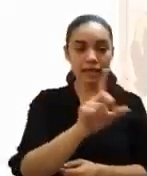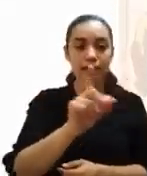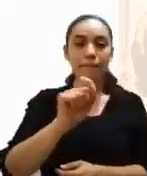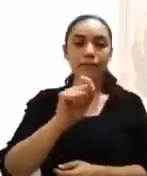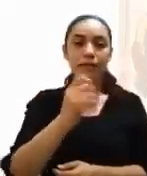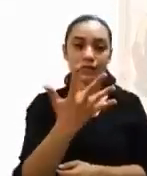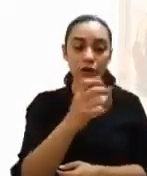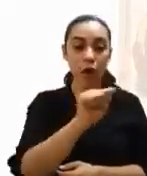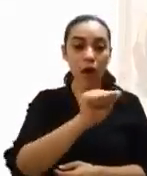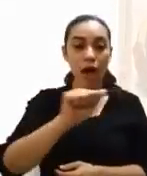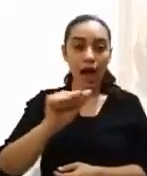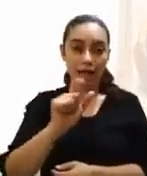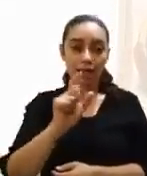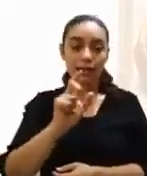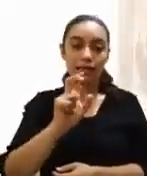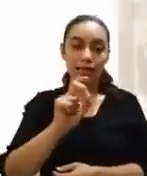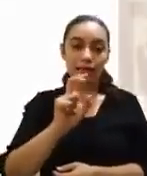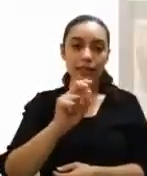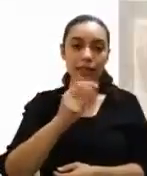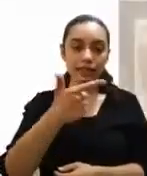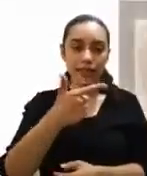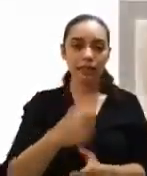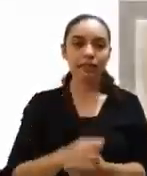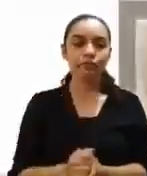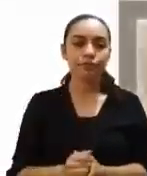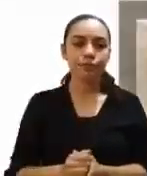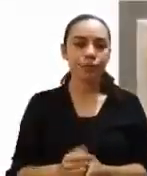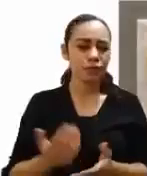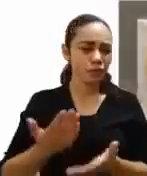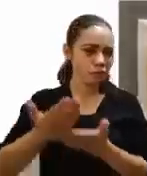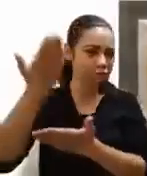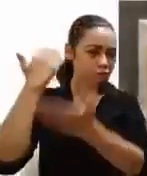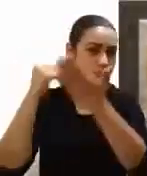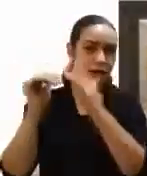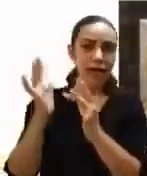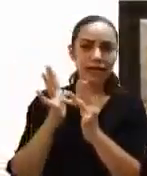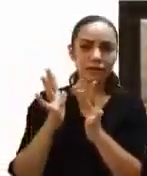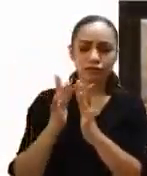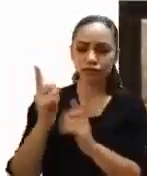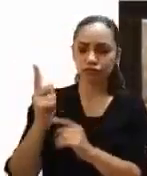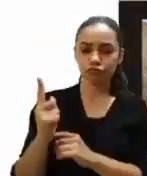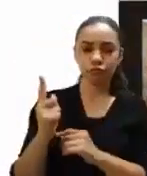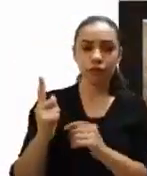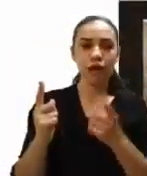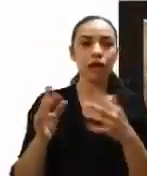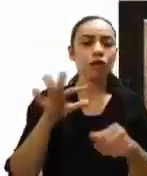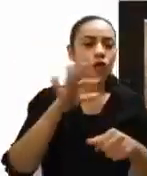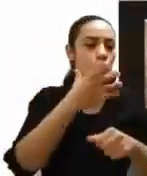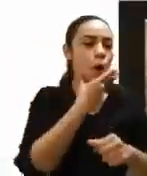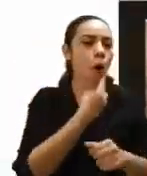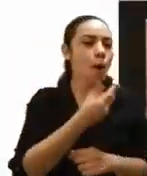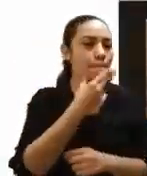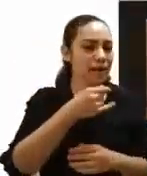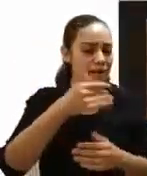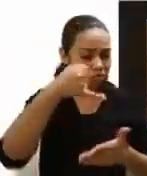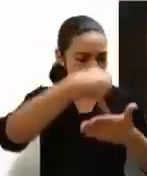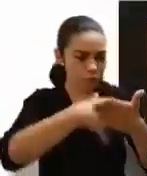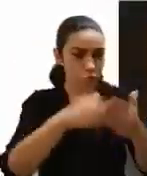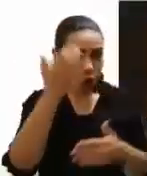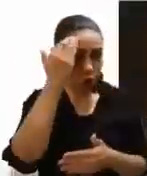al 37. En aquel tiempo se presentó ante Jesús un doctor de la ley para ponerlo a prueba y le